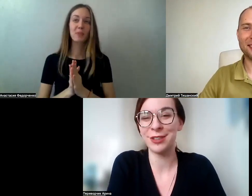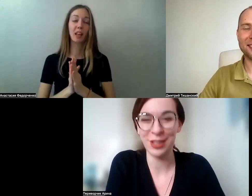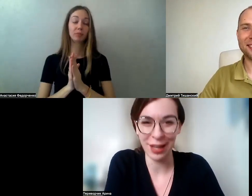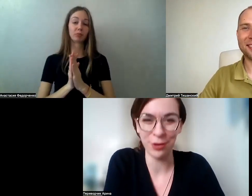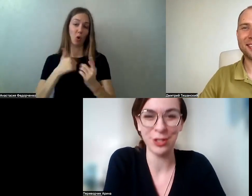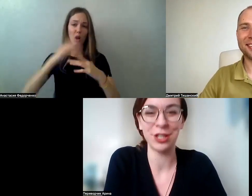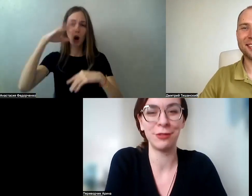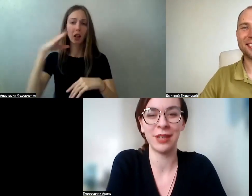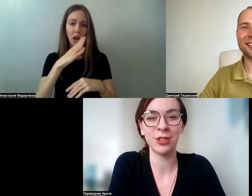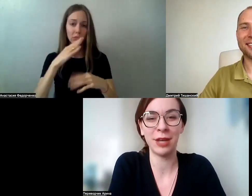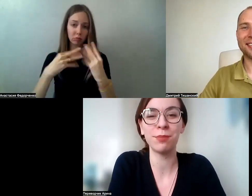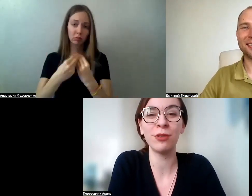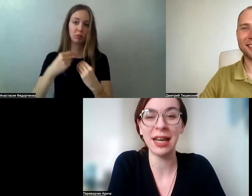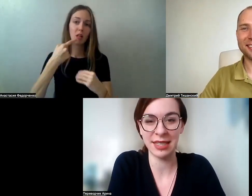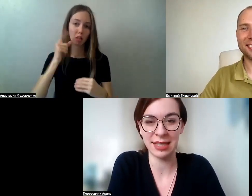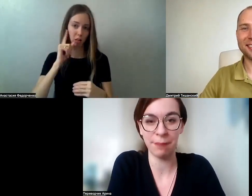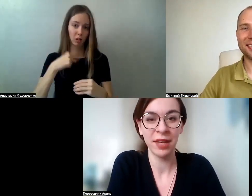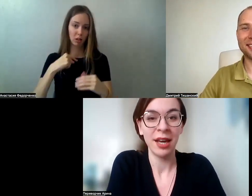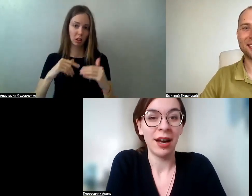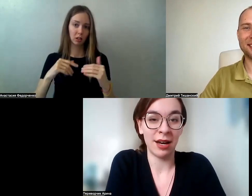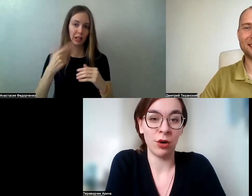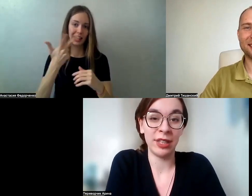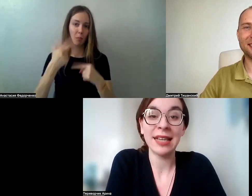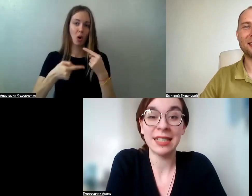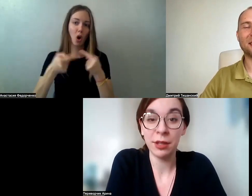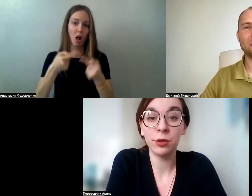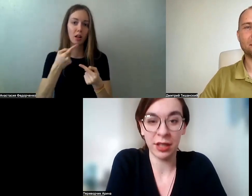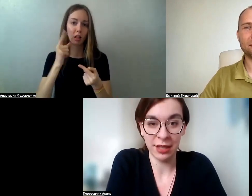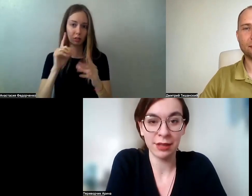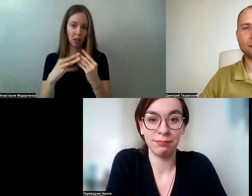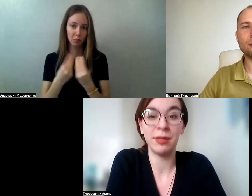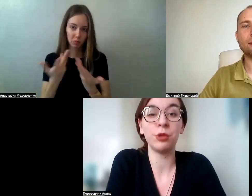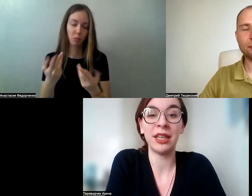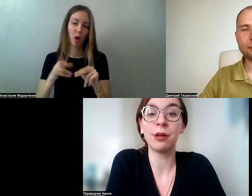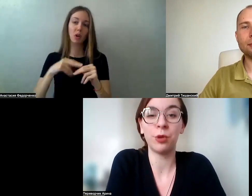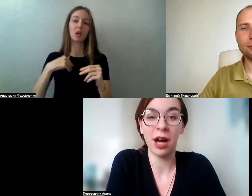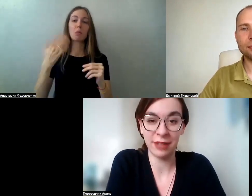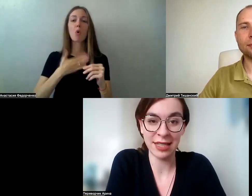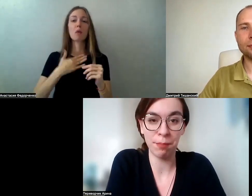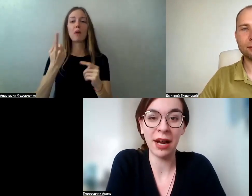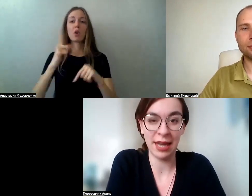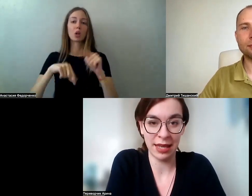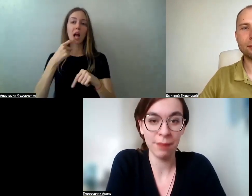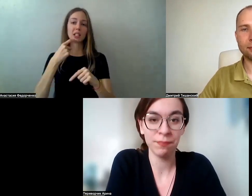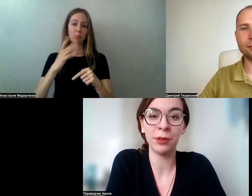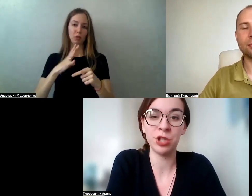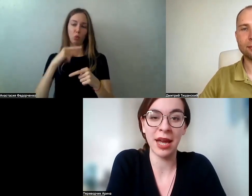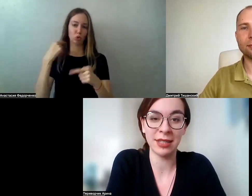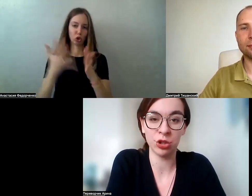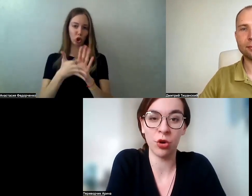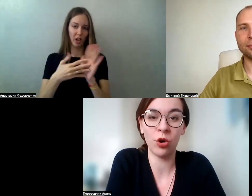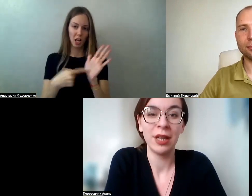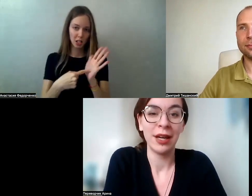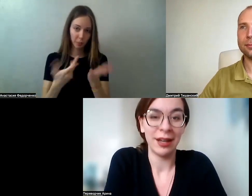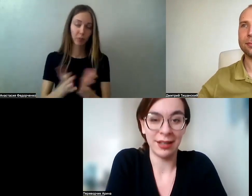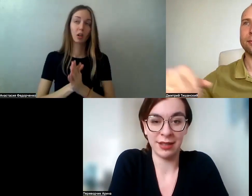меня есть точно такой же. Вот, так что есть повод гордиться. Я из семи глухих. Я глухая в третьем поколении. Ну, получается,